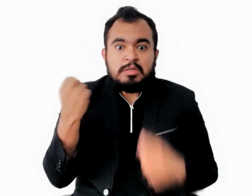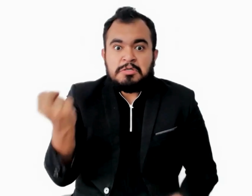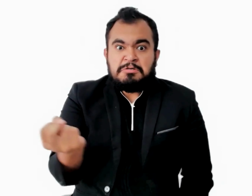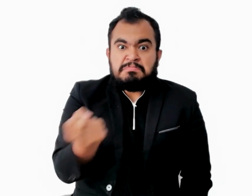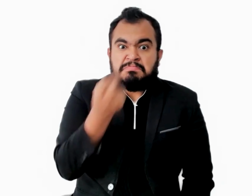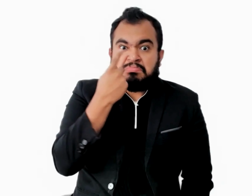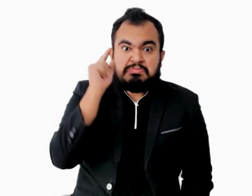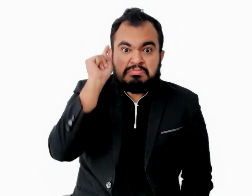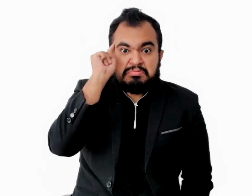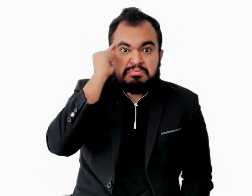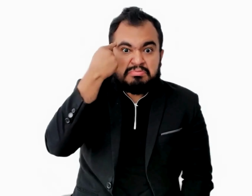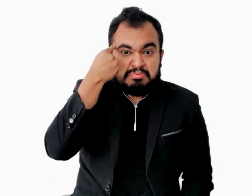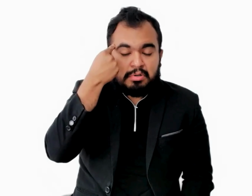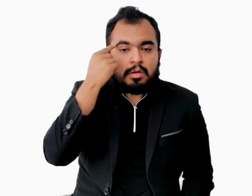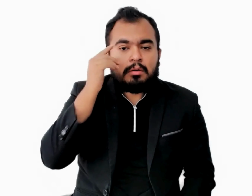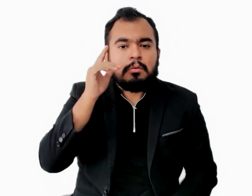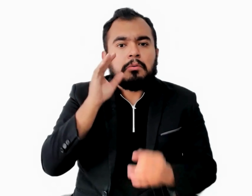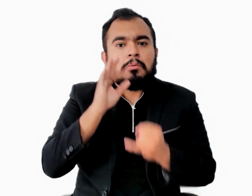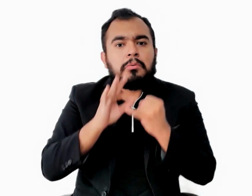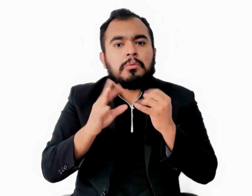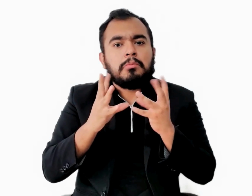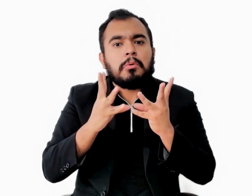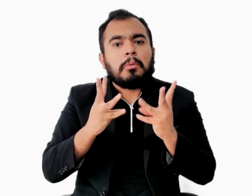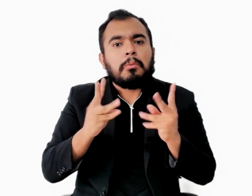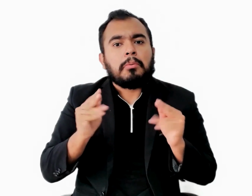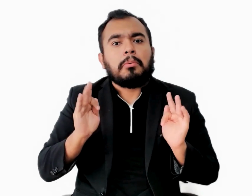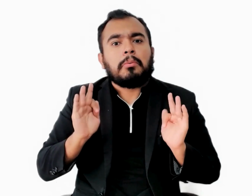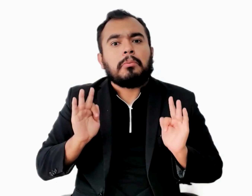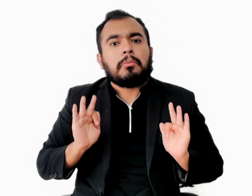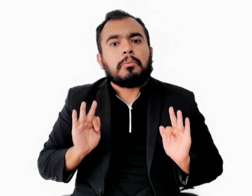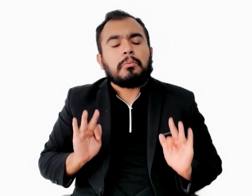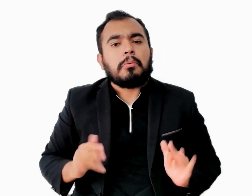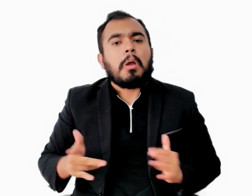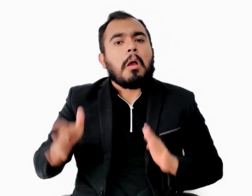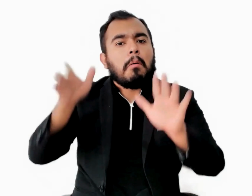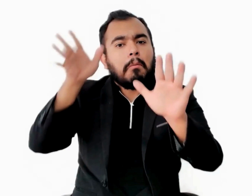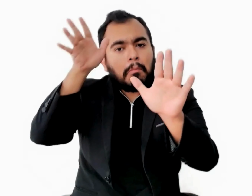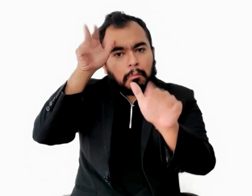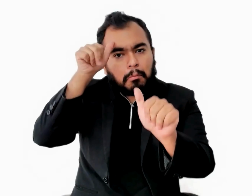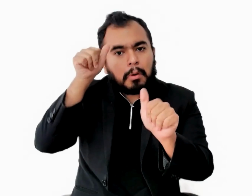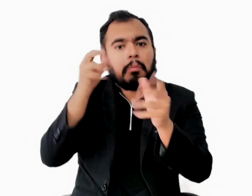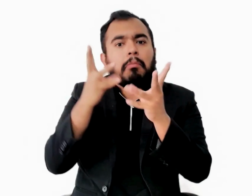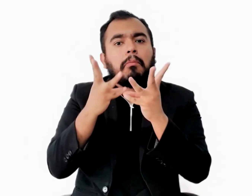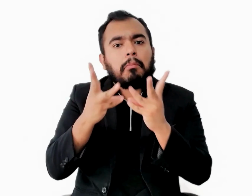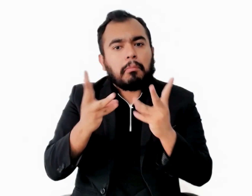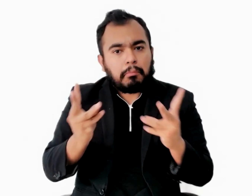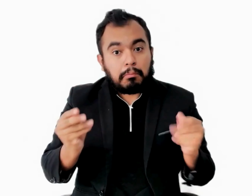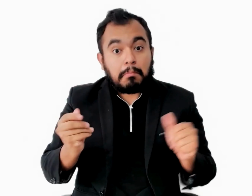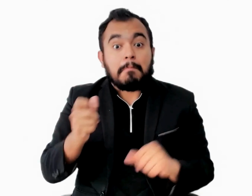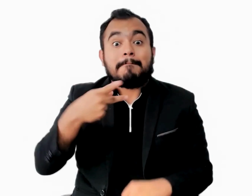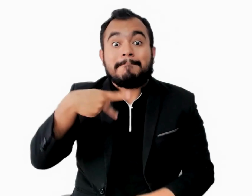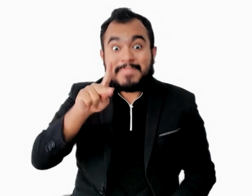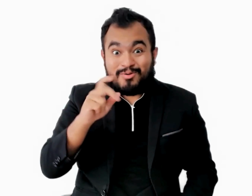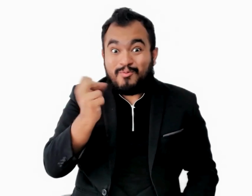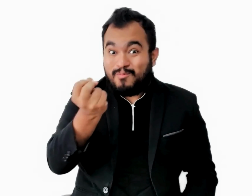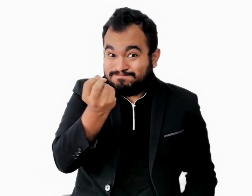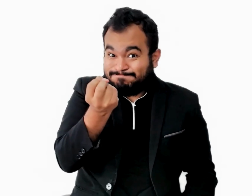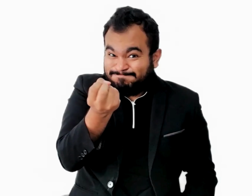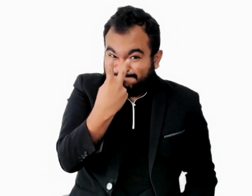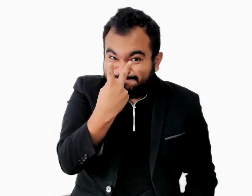de enojo, ¿no? Al final ya nos tranquilizamos, encontramos soluciones y llegamos a otros acuerdos, pero es de enojo y de mucha